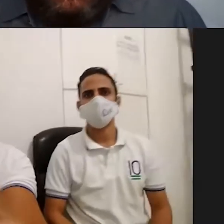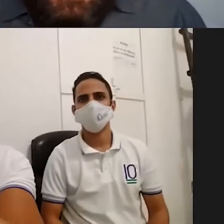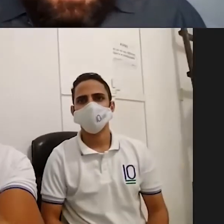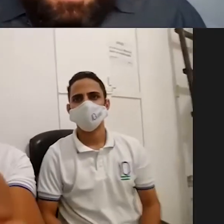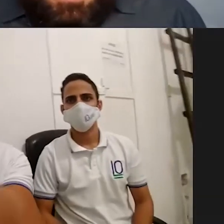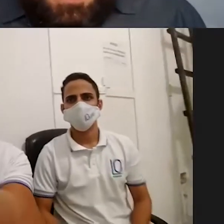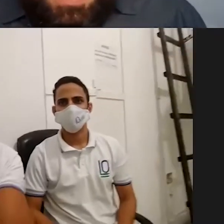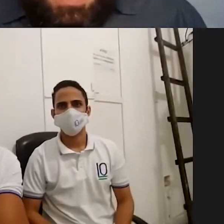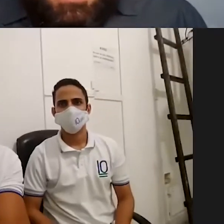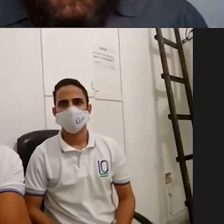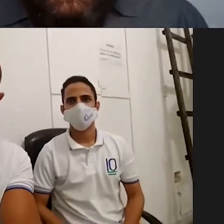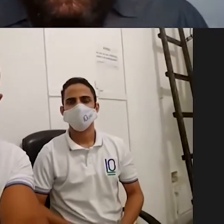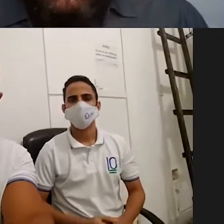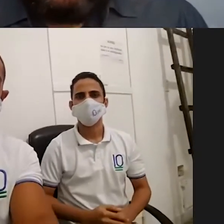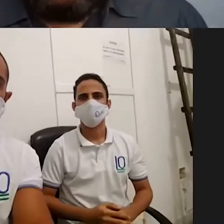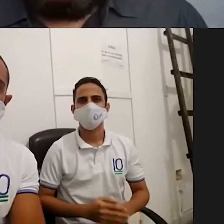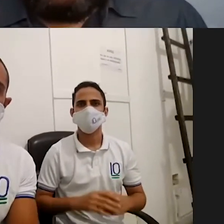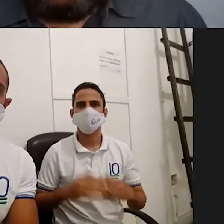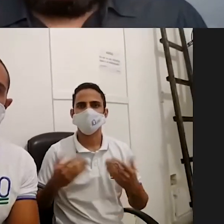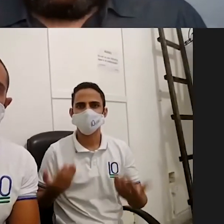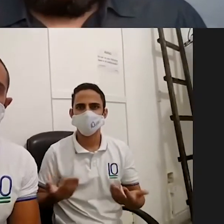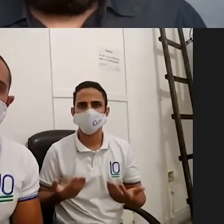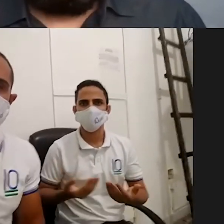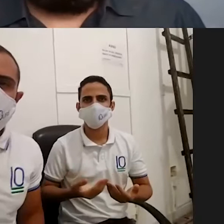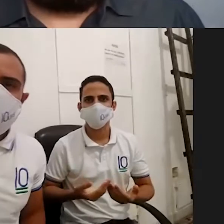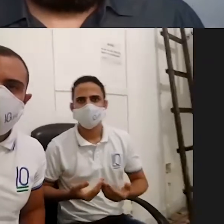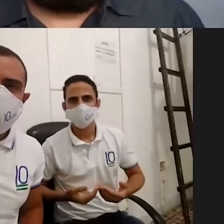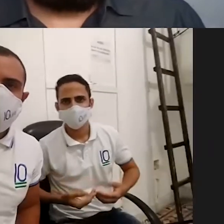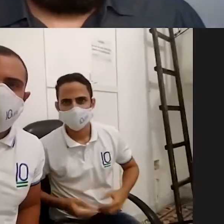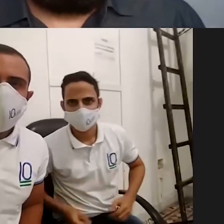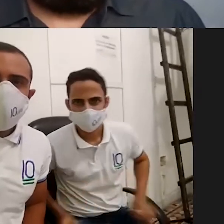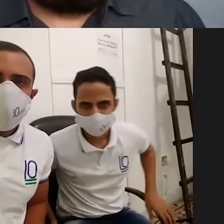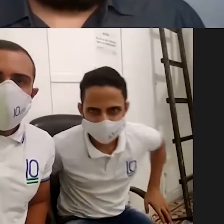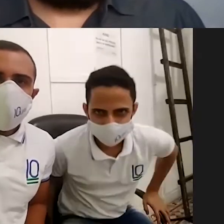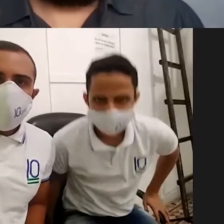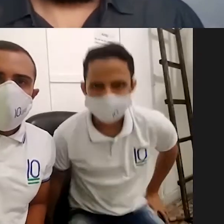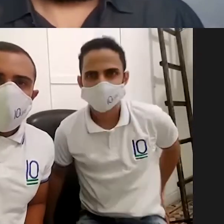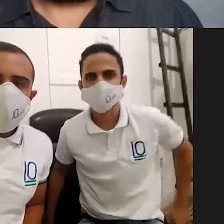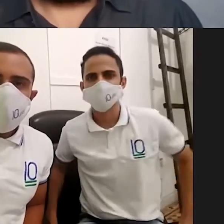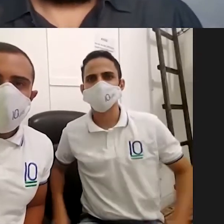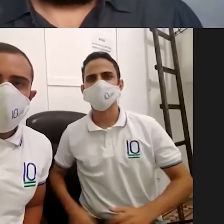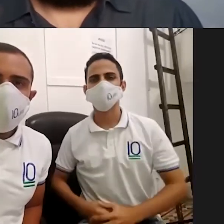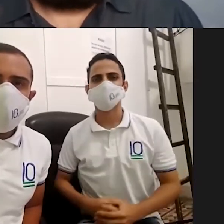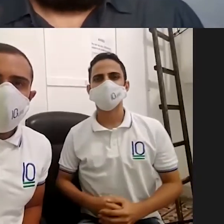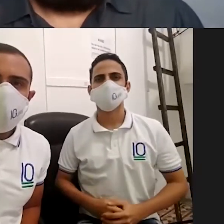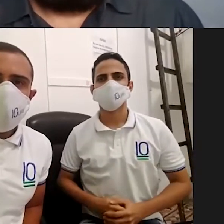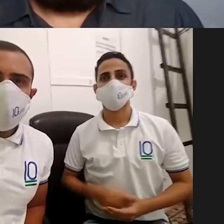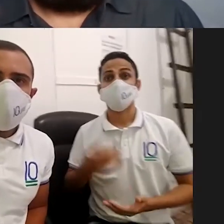assim, gerar identificação, né, para quem está nos acompanhando?